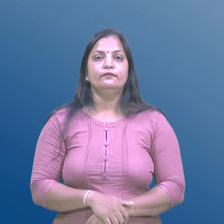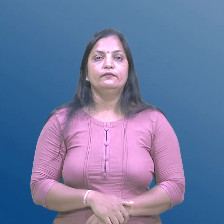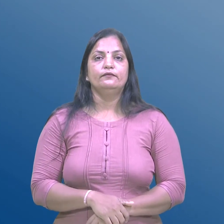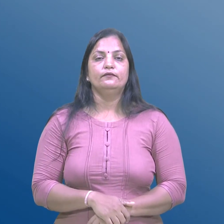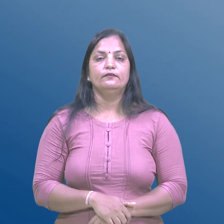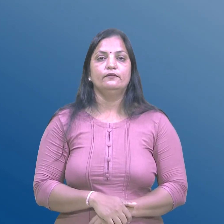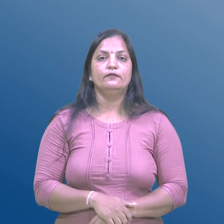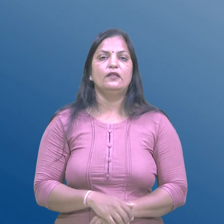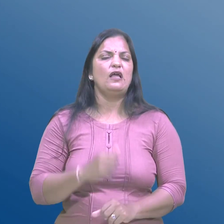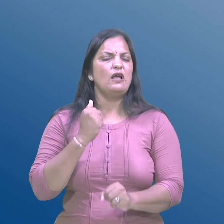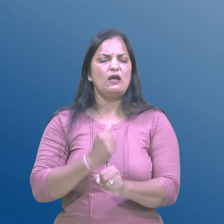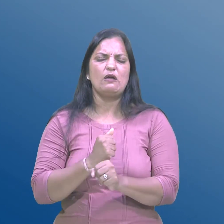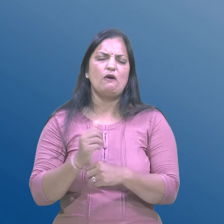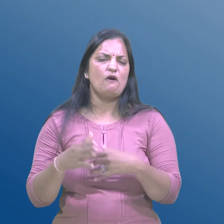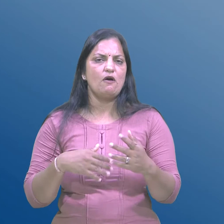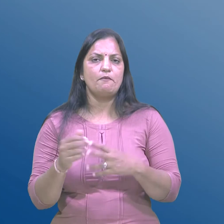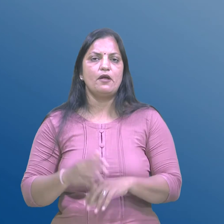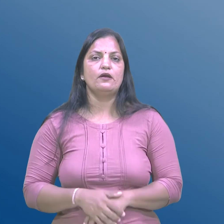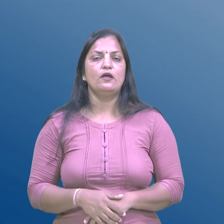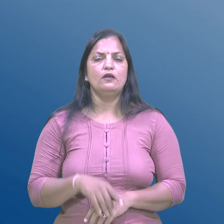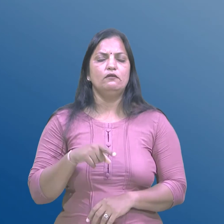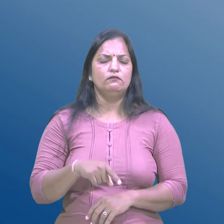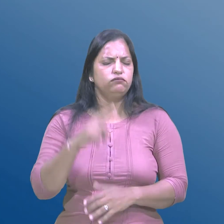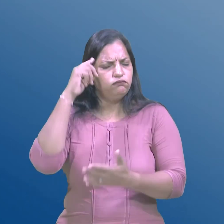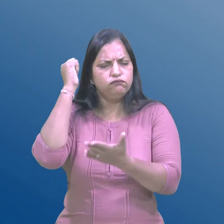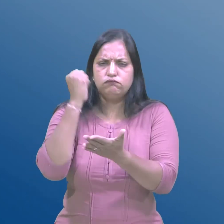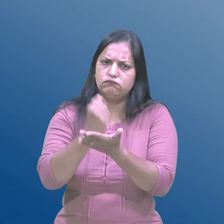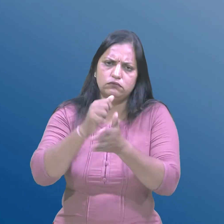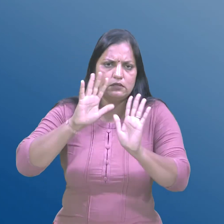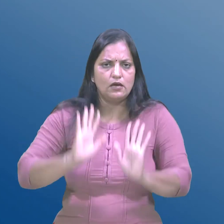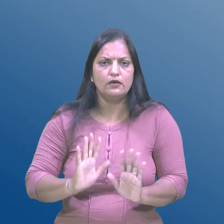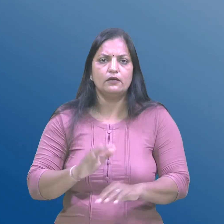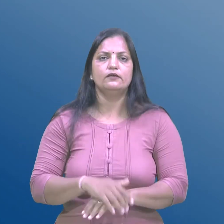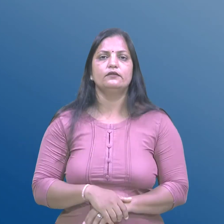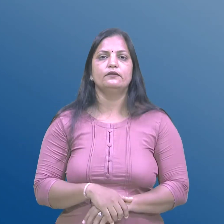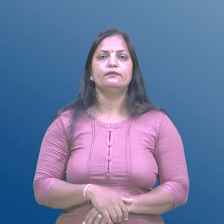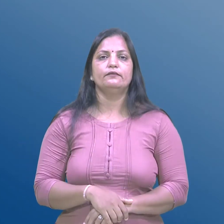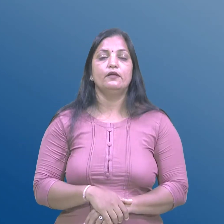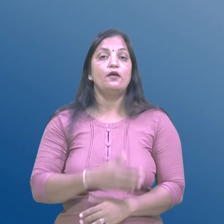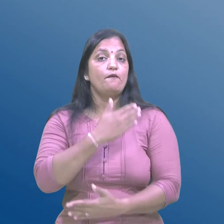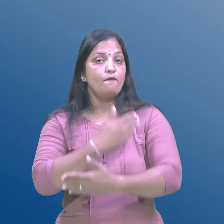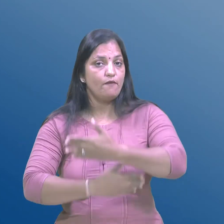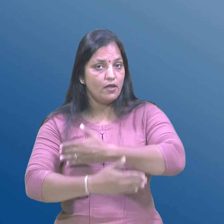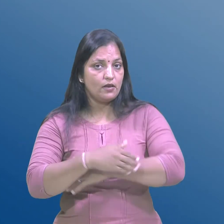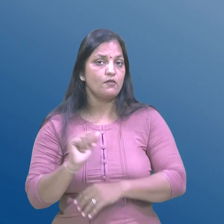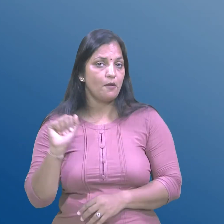યથાયોગ્ય સરકાર એ બાબત સુનિશ્ચિત કરશે કે વિકલાંગતા ધરાવતી